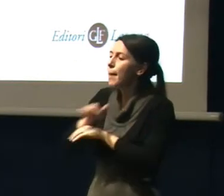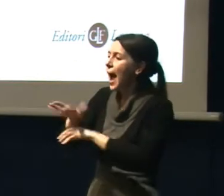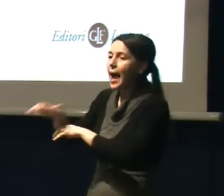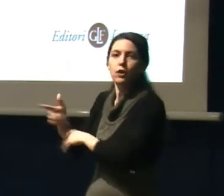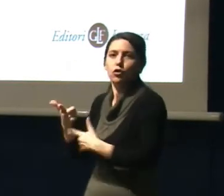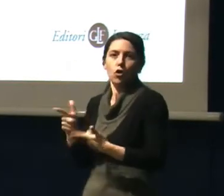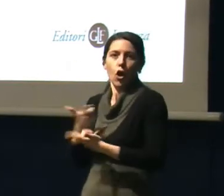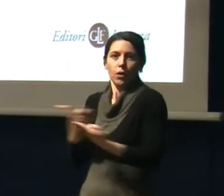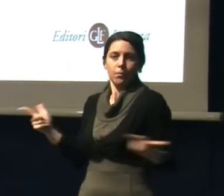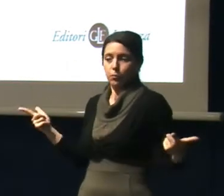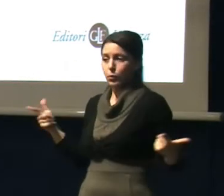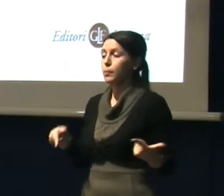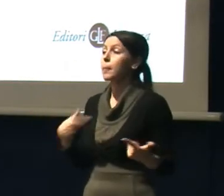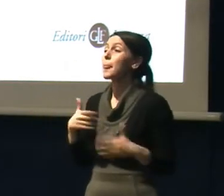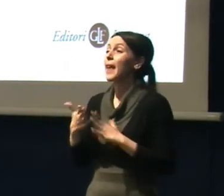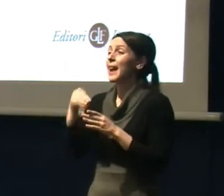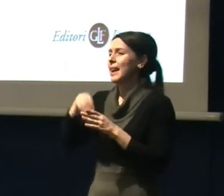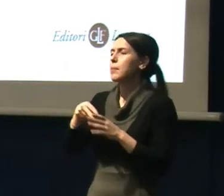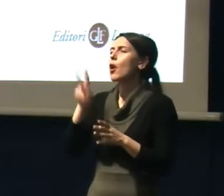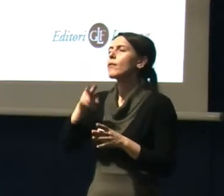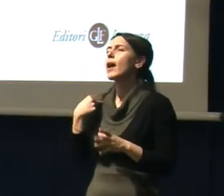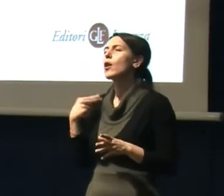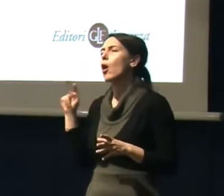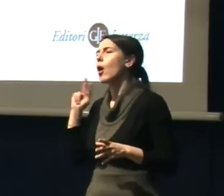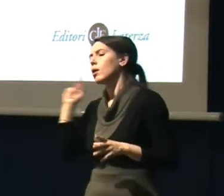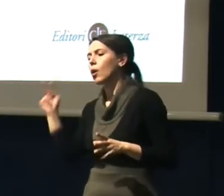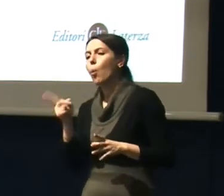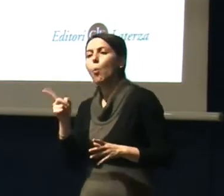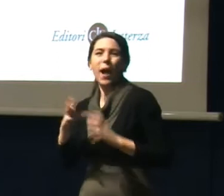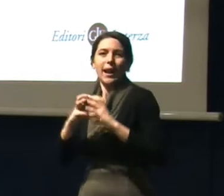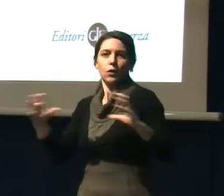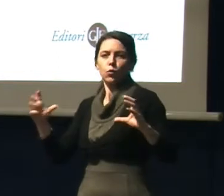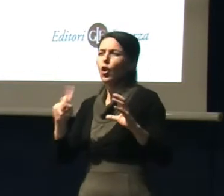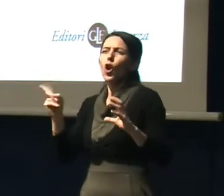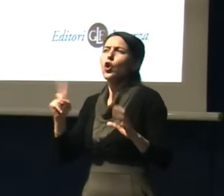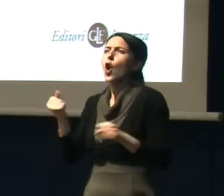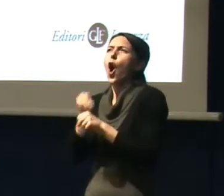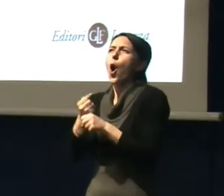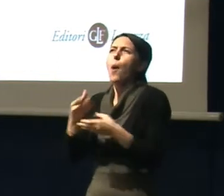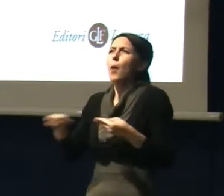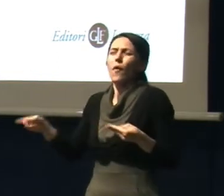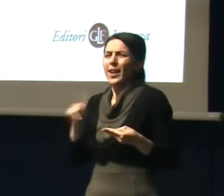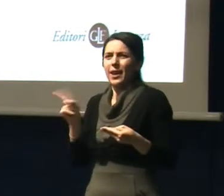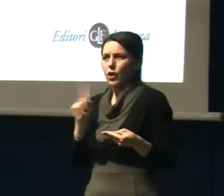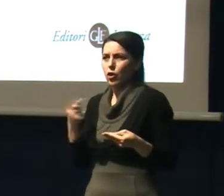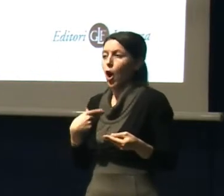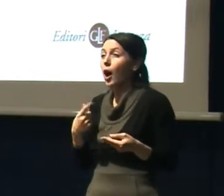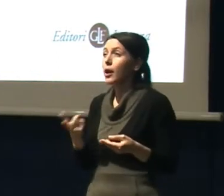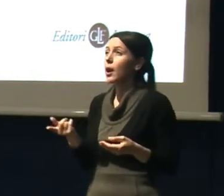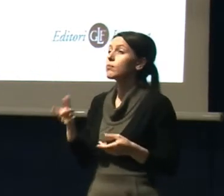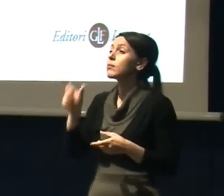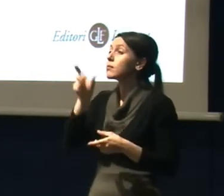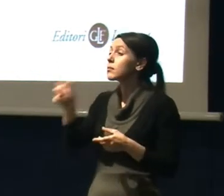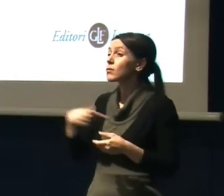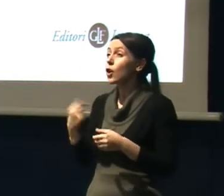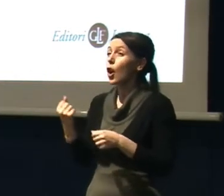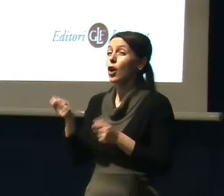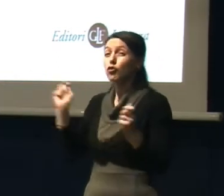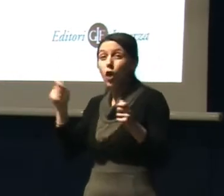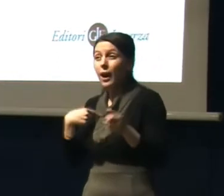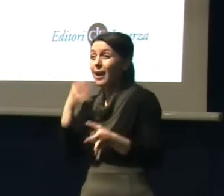poi nel libro io mi occupo in realtà di unindustria non di un di una professione non ho la pretesa di spiegare ai giornalisti come si fa